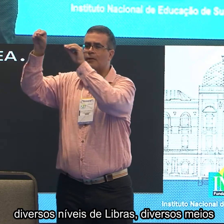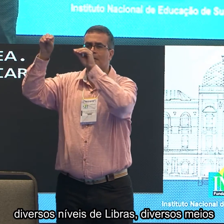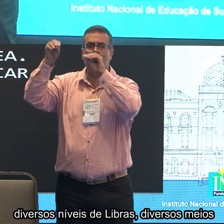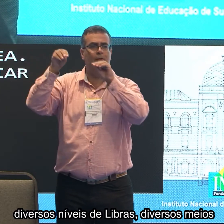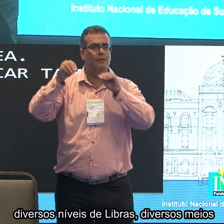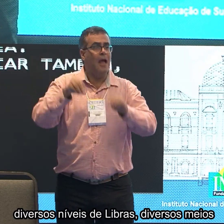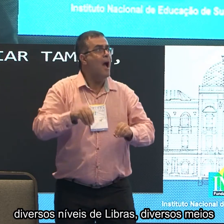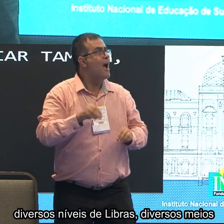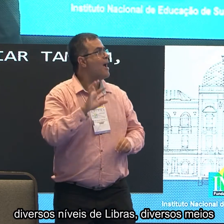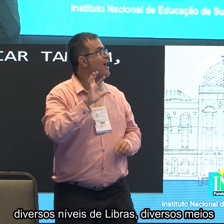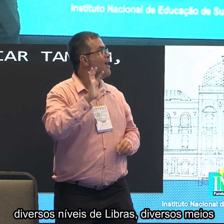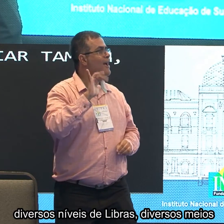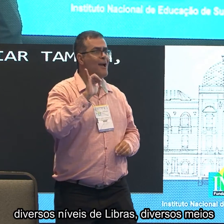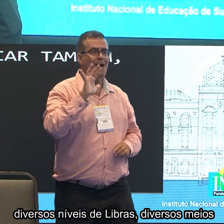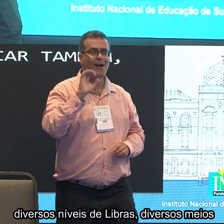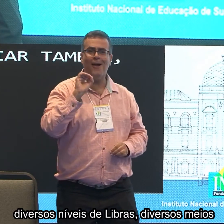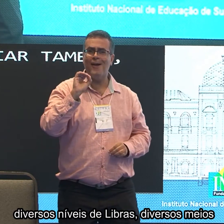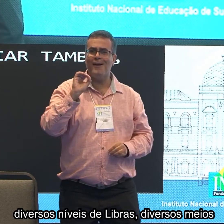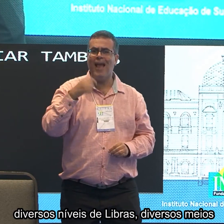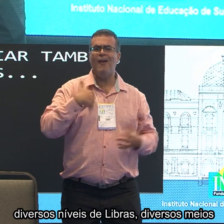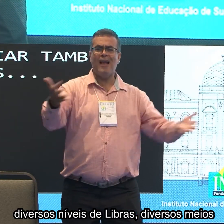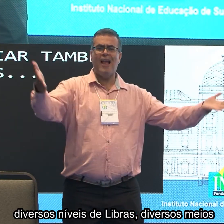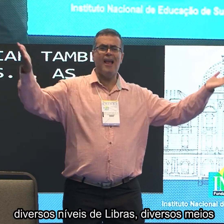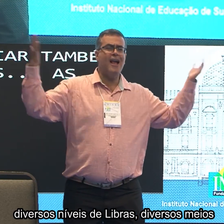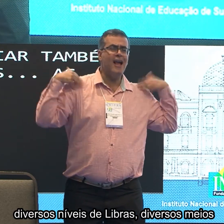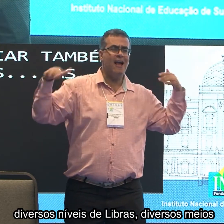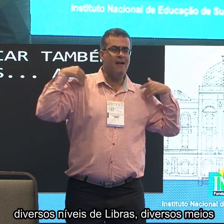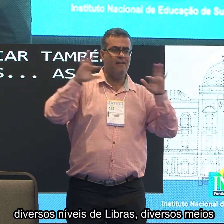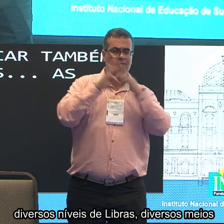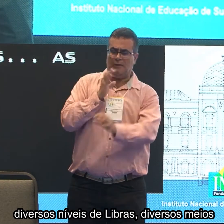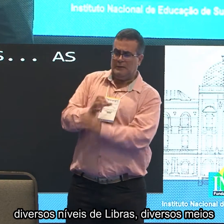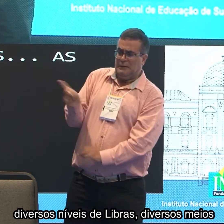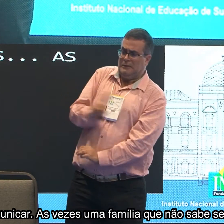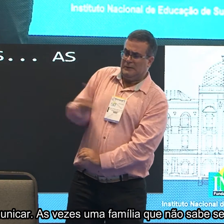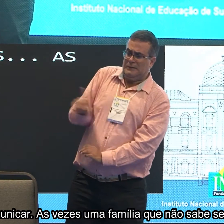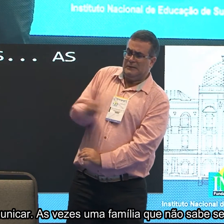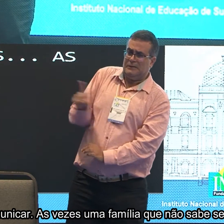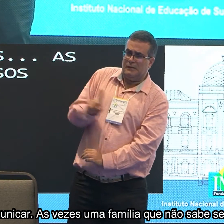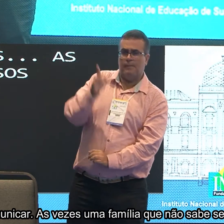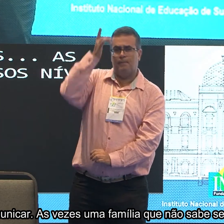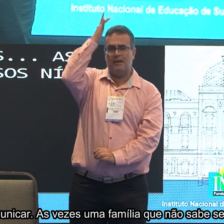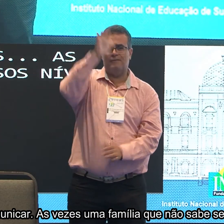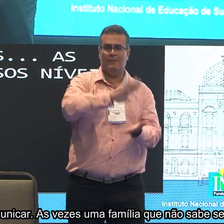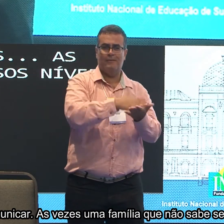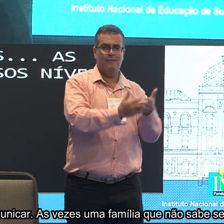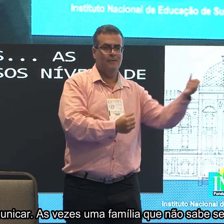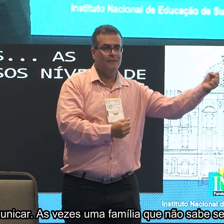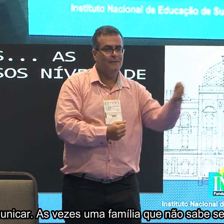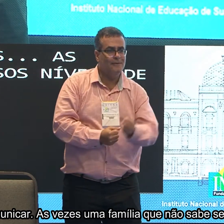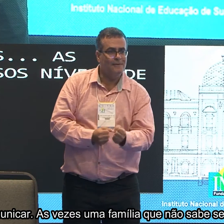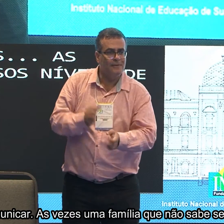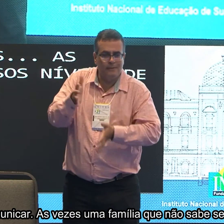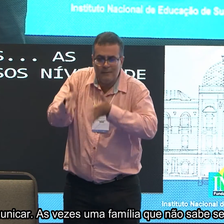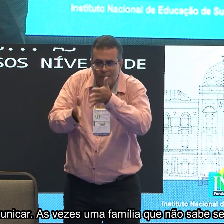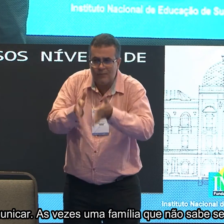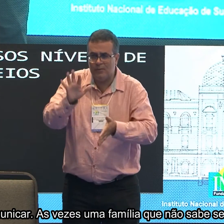diversos níveis de língua de Libras, né? Diversos meios de se comunicar. Então, às vezes, uma família que não sabe